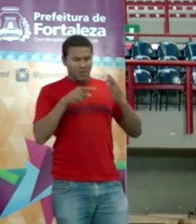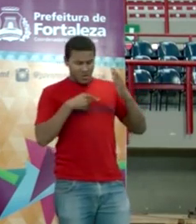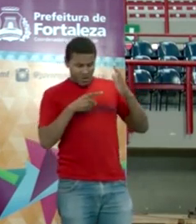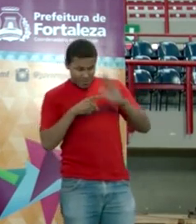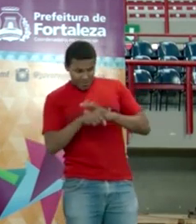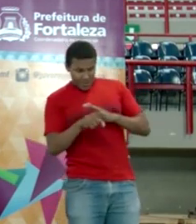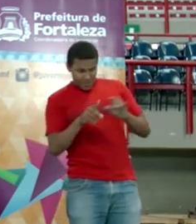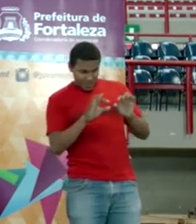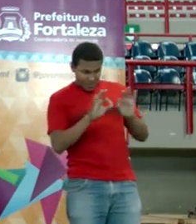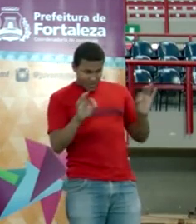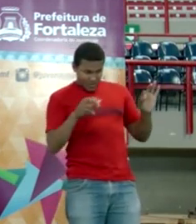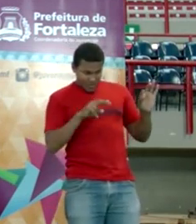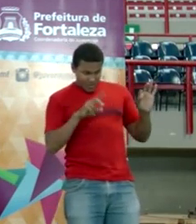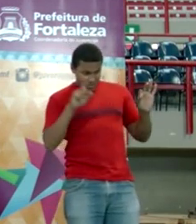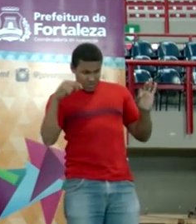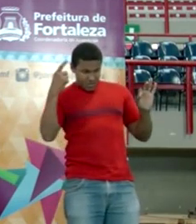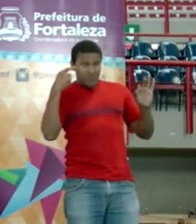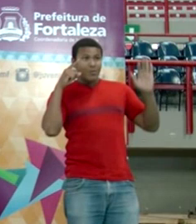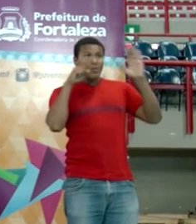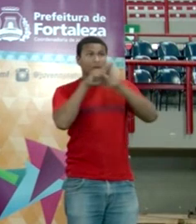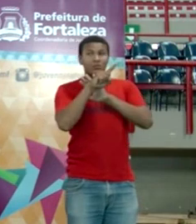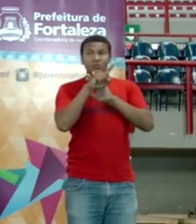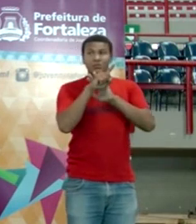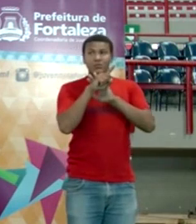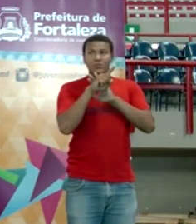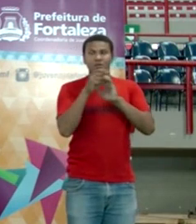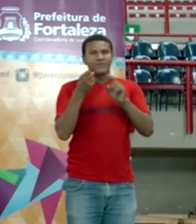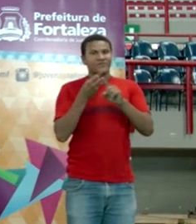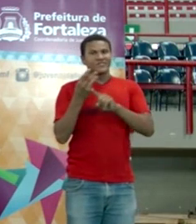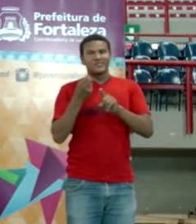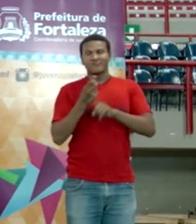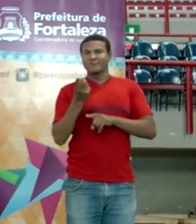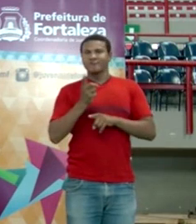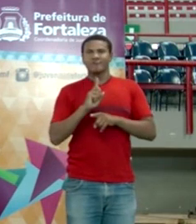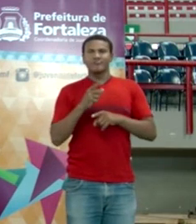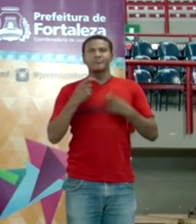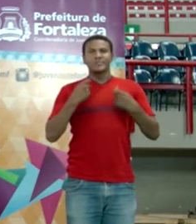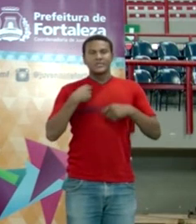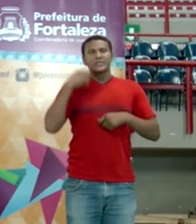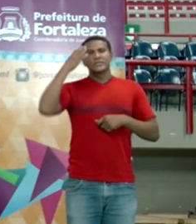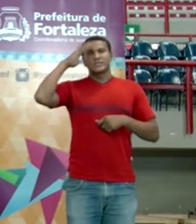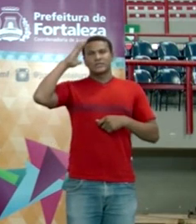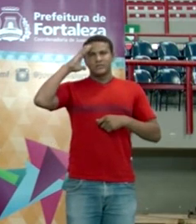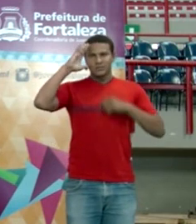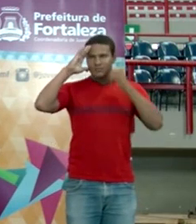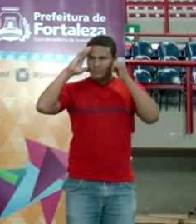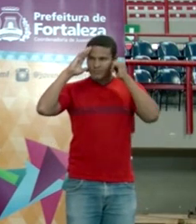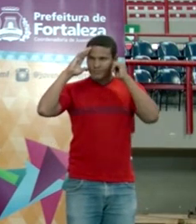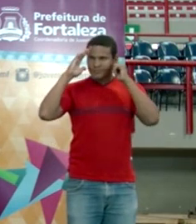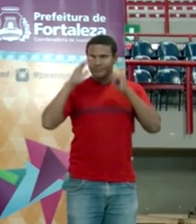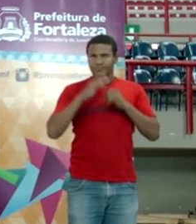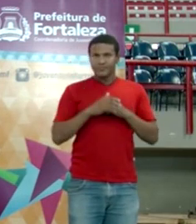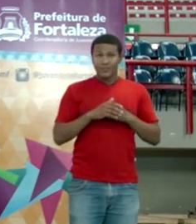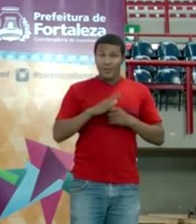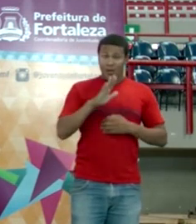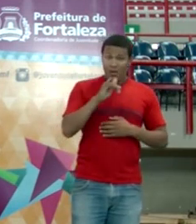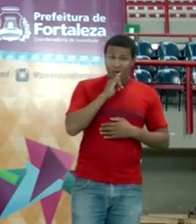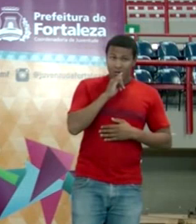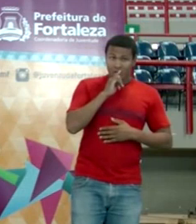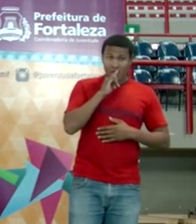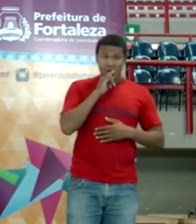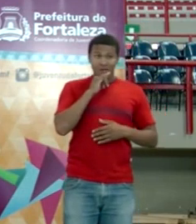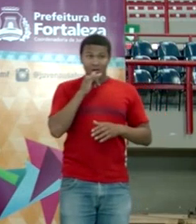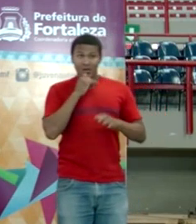procurar a resposta. Não faça isso em física. Você tem que entender. Então, latitude,